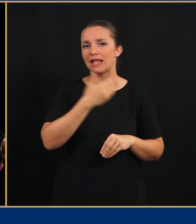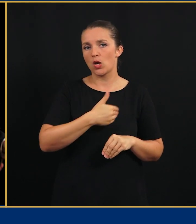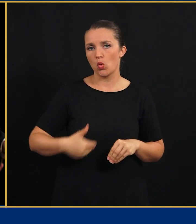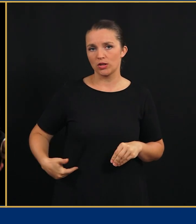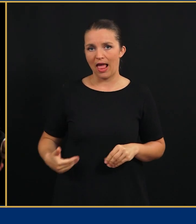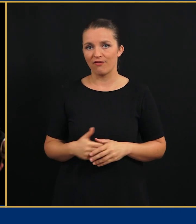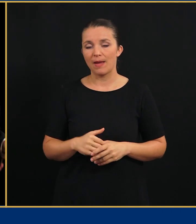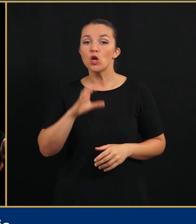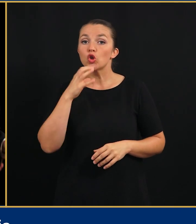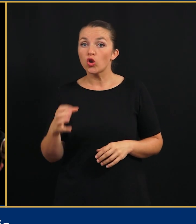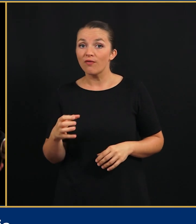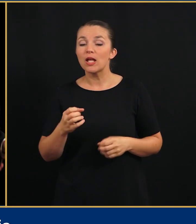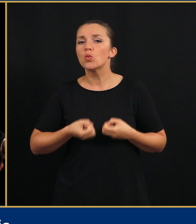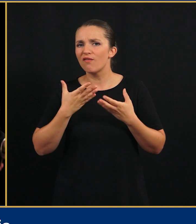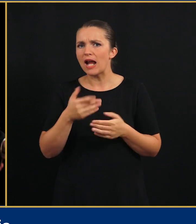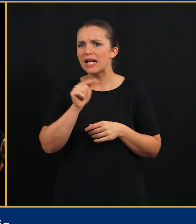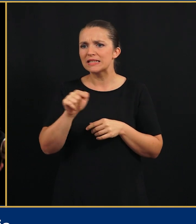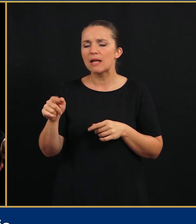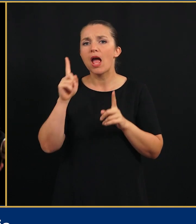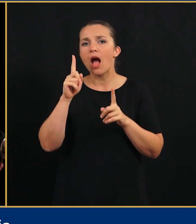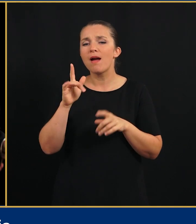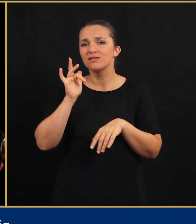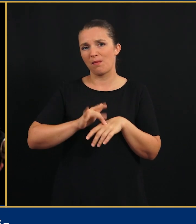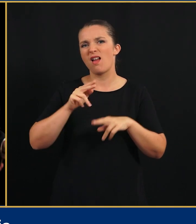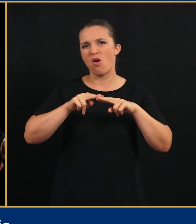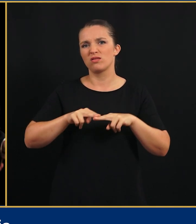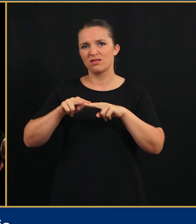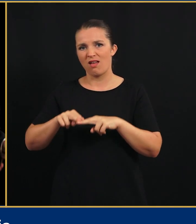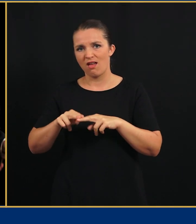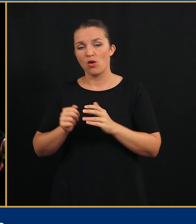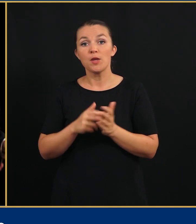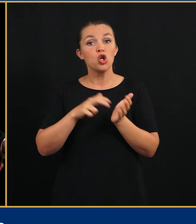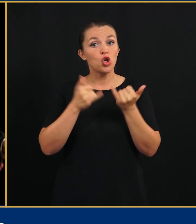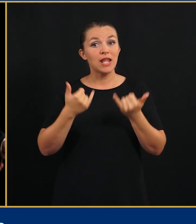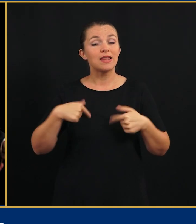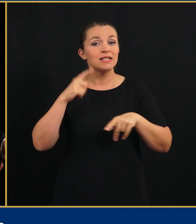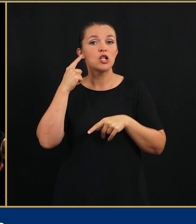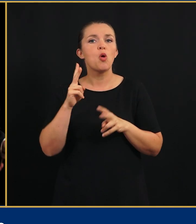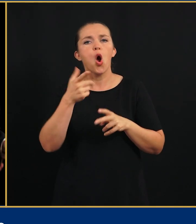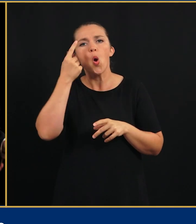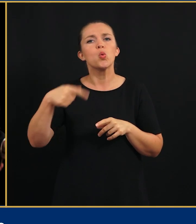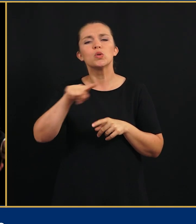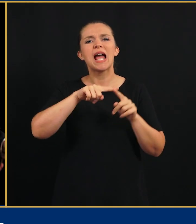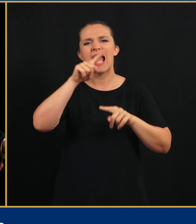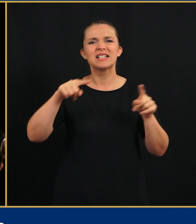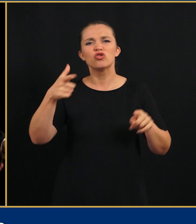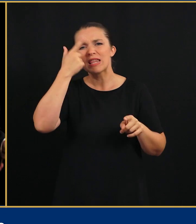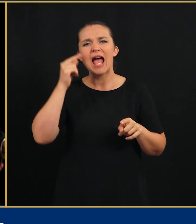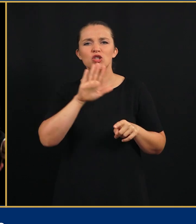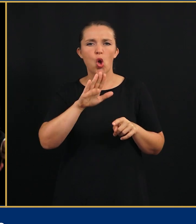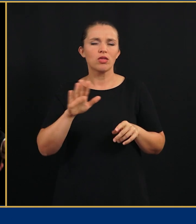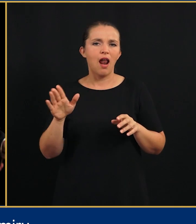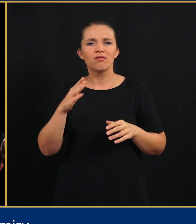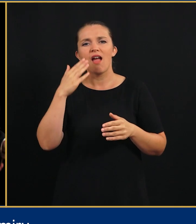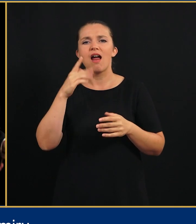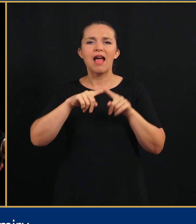Jugoslavije. Zgodovina se ukvarja z njimi, toda zamere ostajajo. Še danes slišimo, kako ljudje različnih nacionalnosti